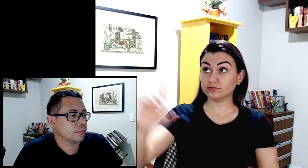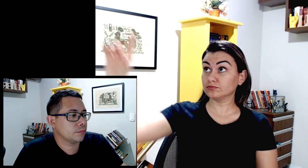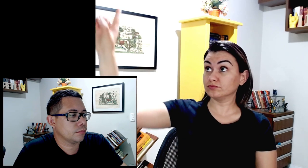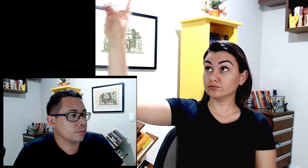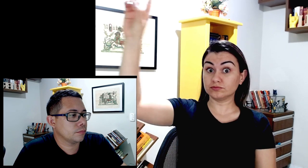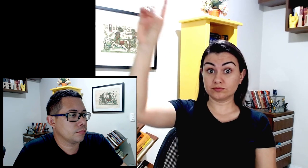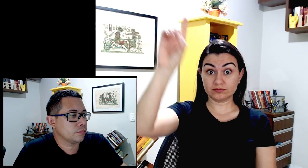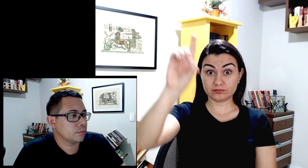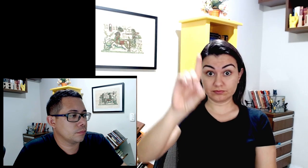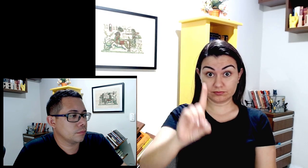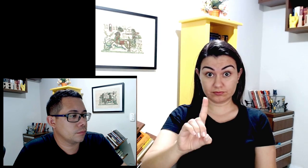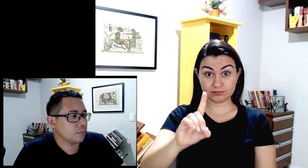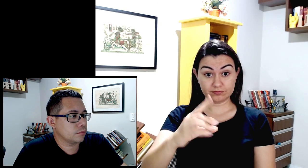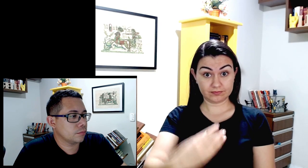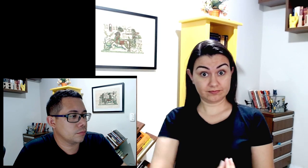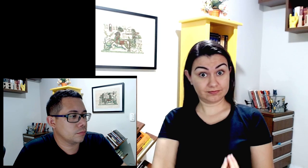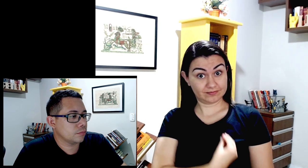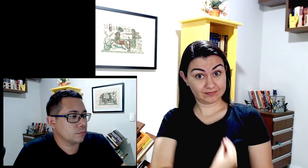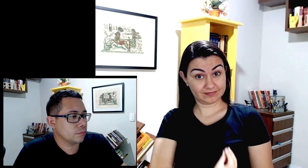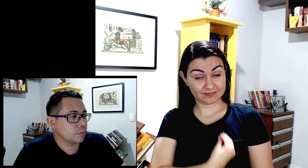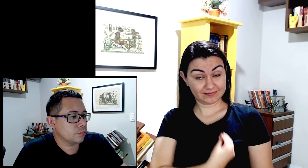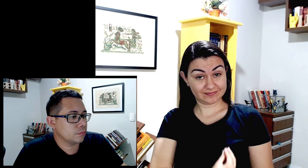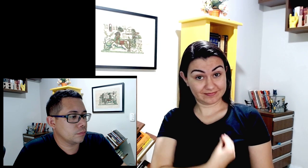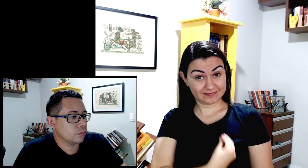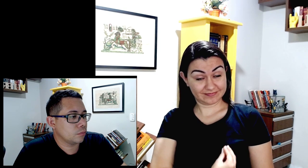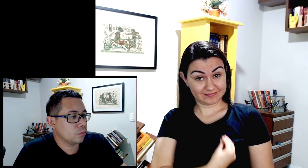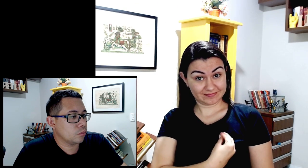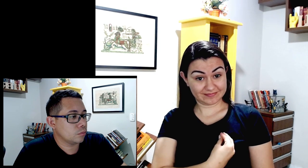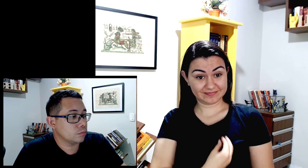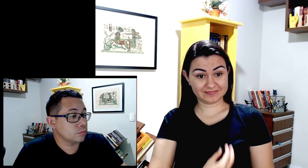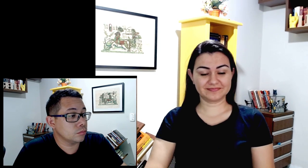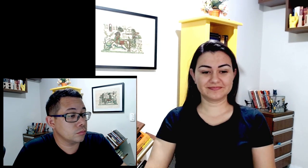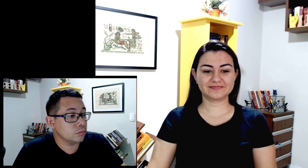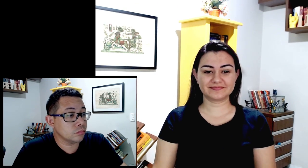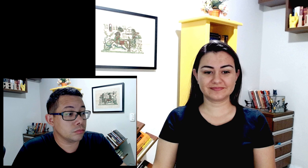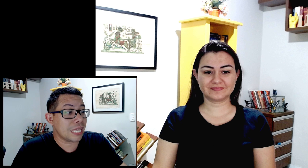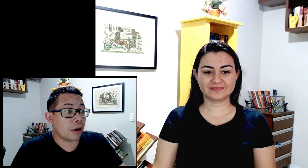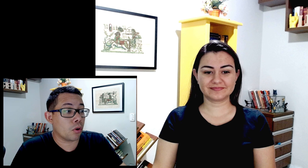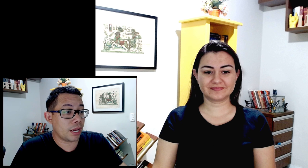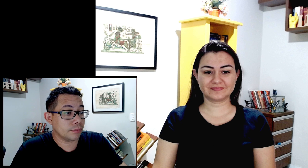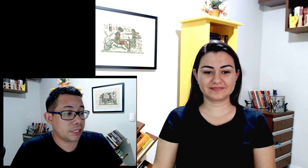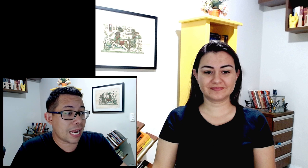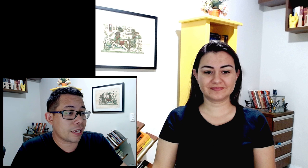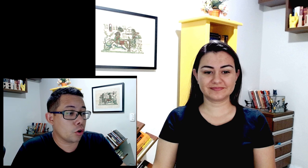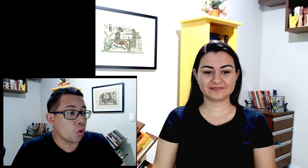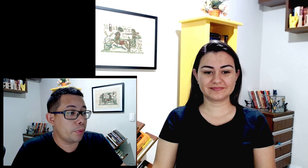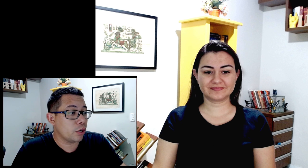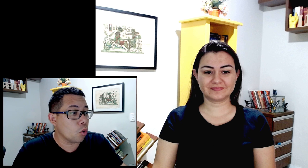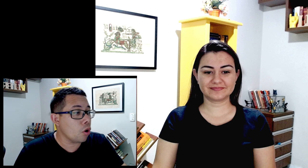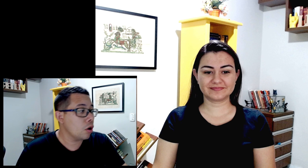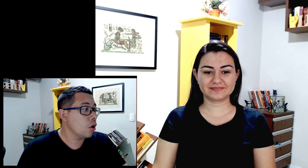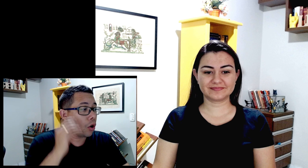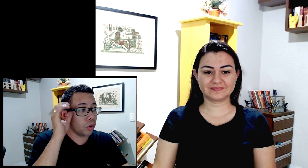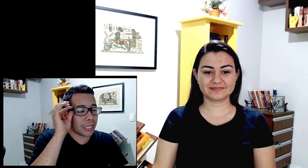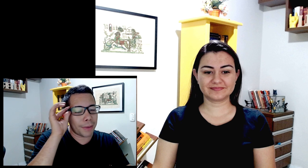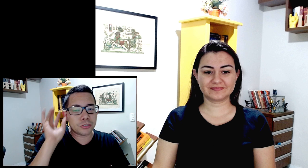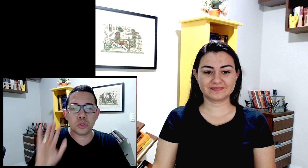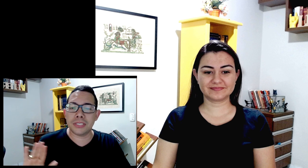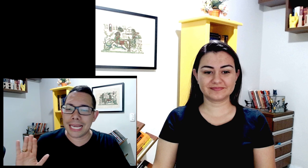E aí E aí Hum Hum E agora será que complicou ou tá mais